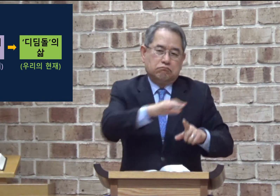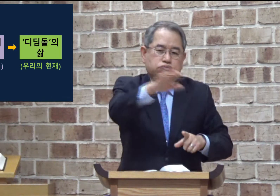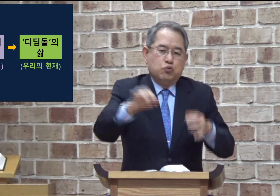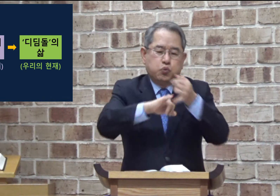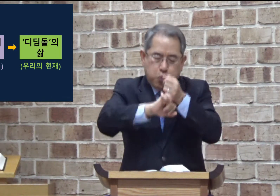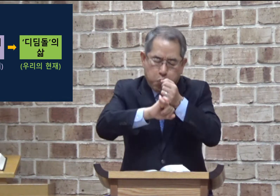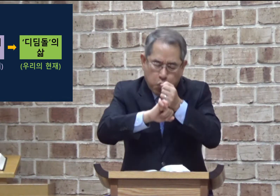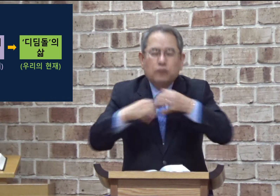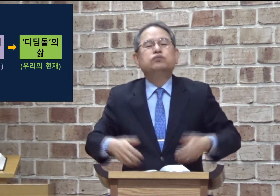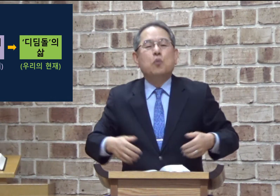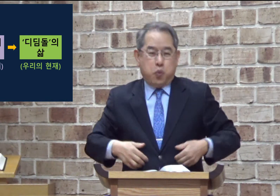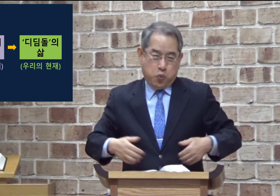우리의 현재입니다.